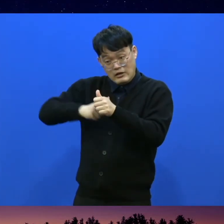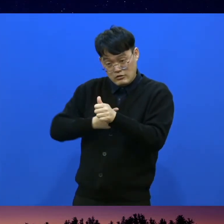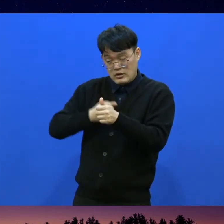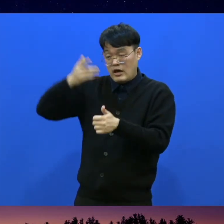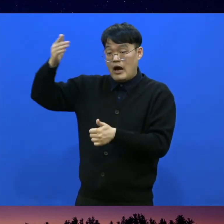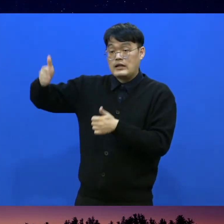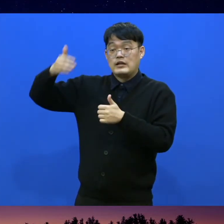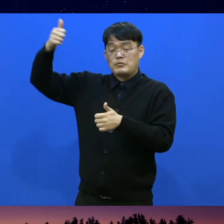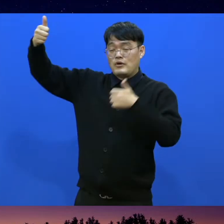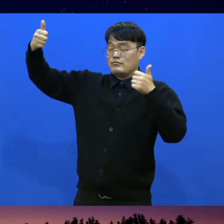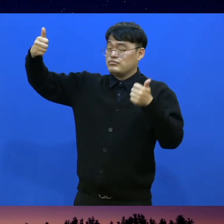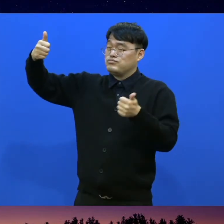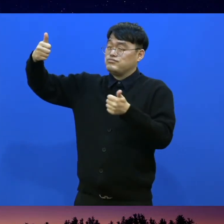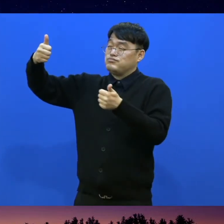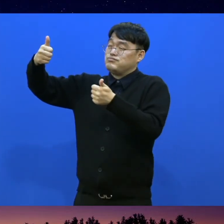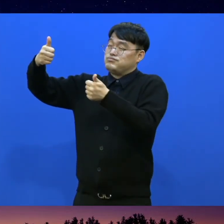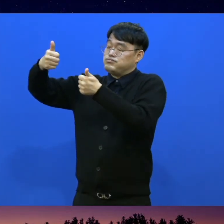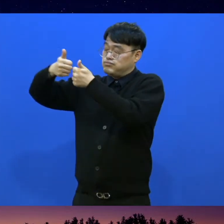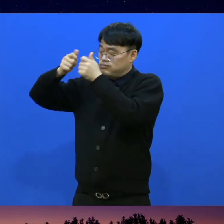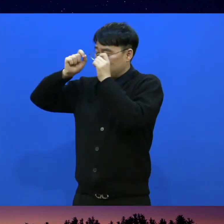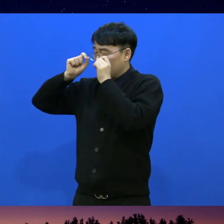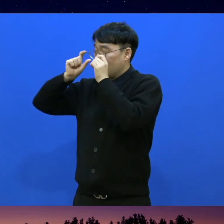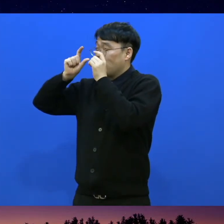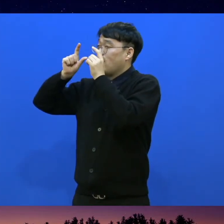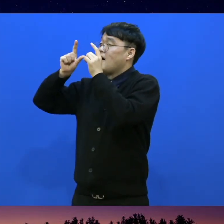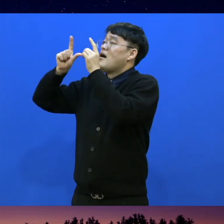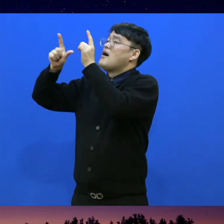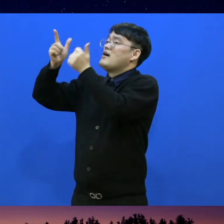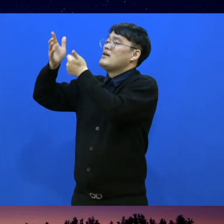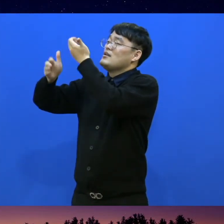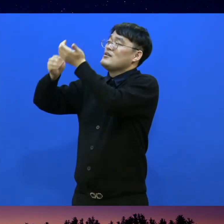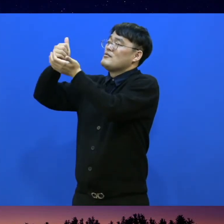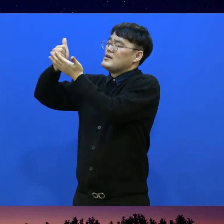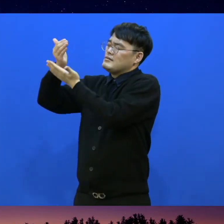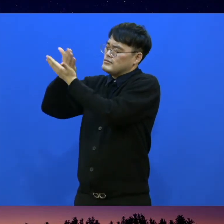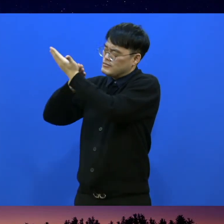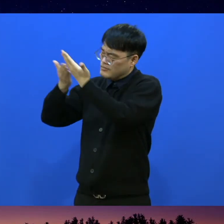되고 그 대상이신 분과 더 많은 시간을 가지게 됩니다.